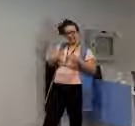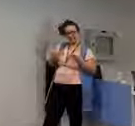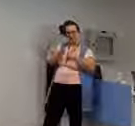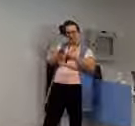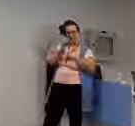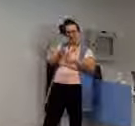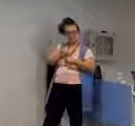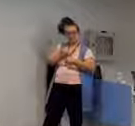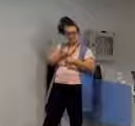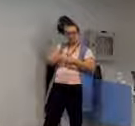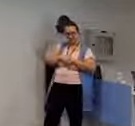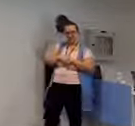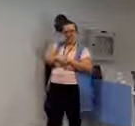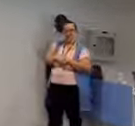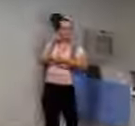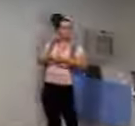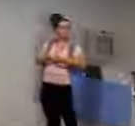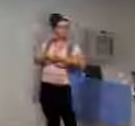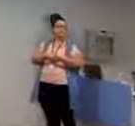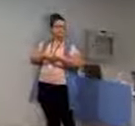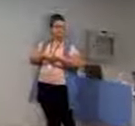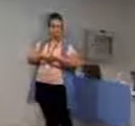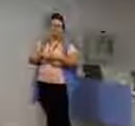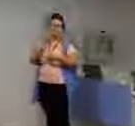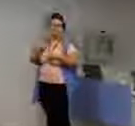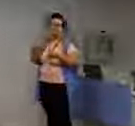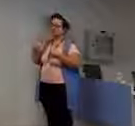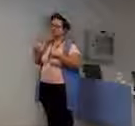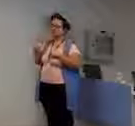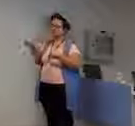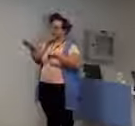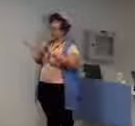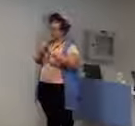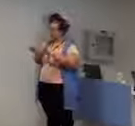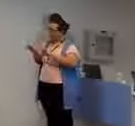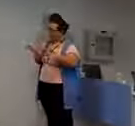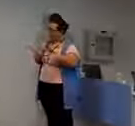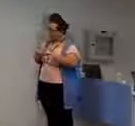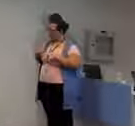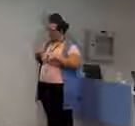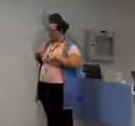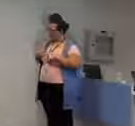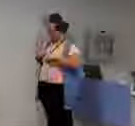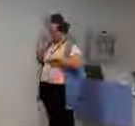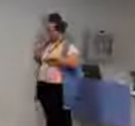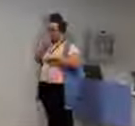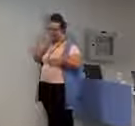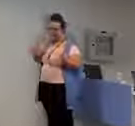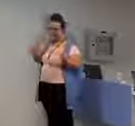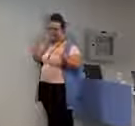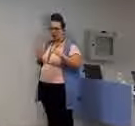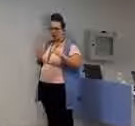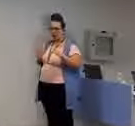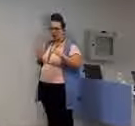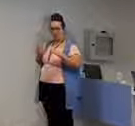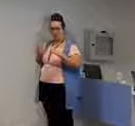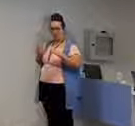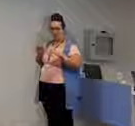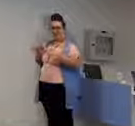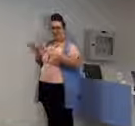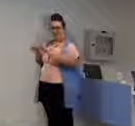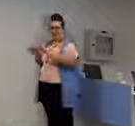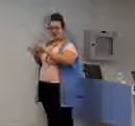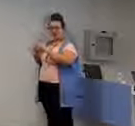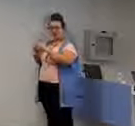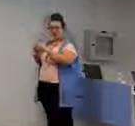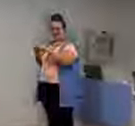ferramentas, certo? Eu dependo de um projeto específico para poder daí produzir alguma coisa.